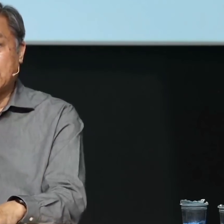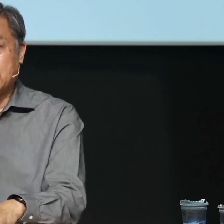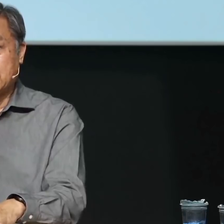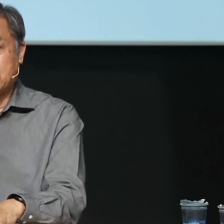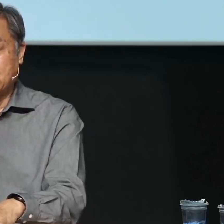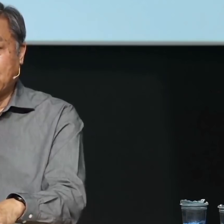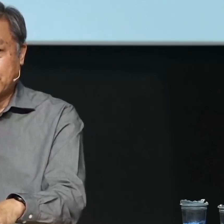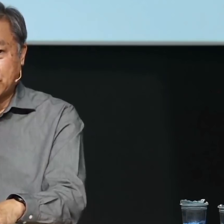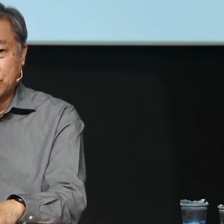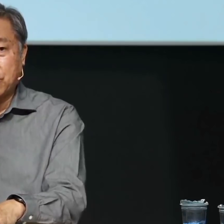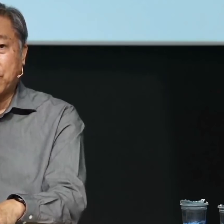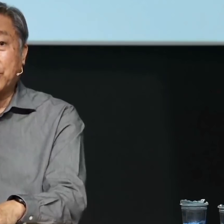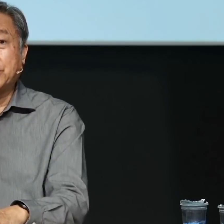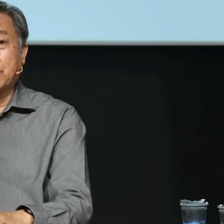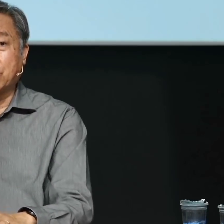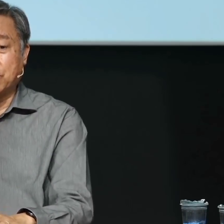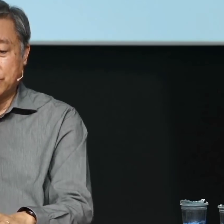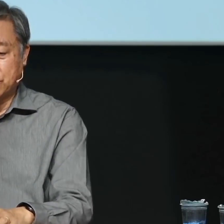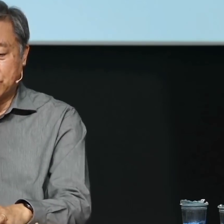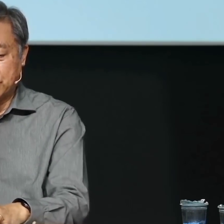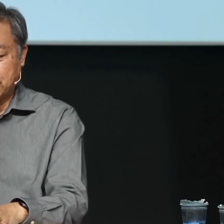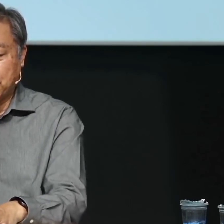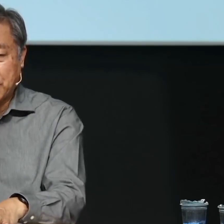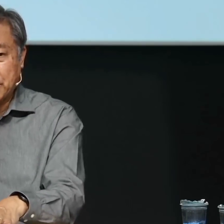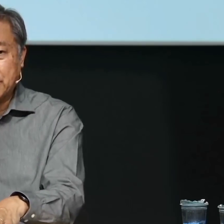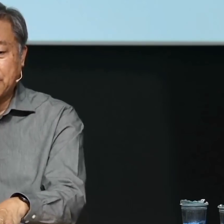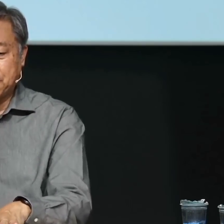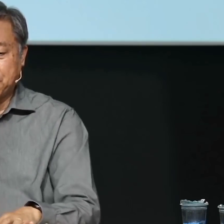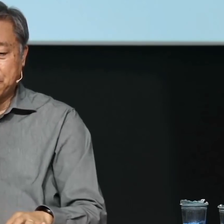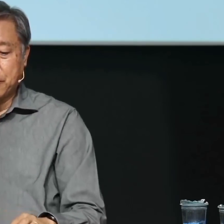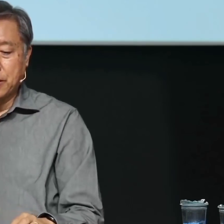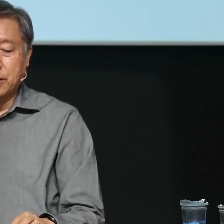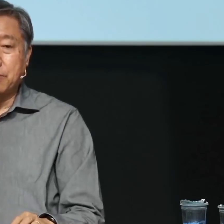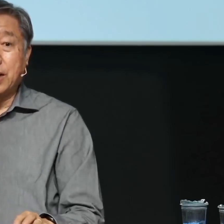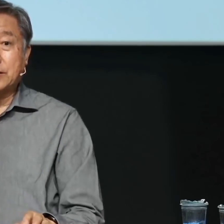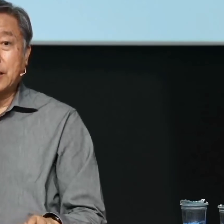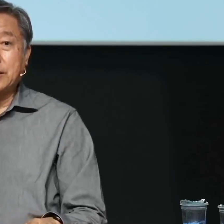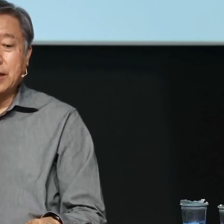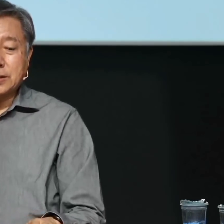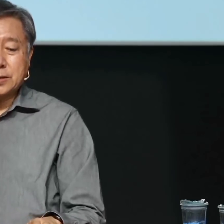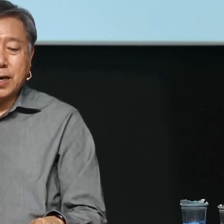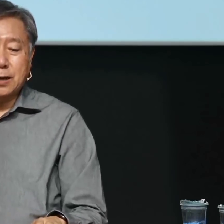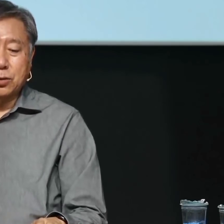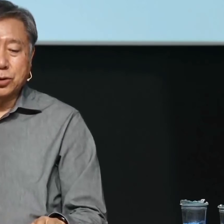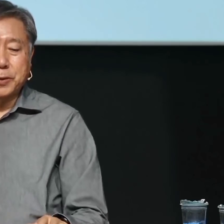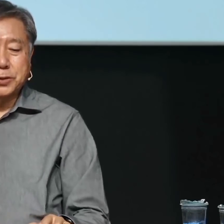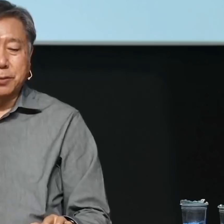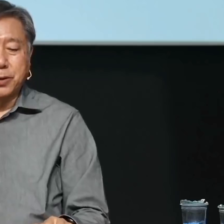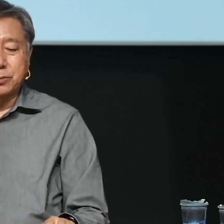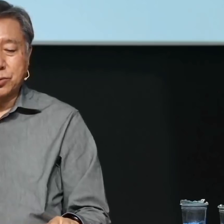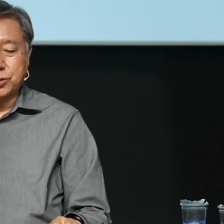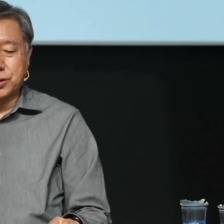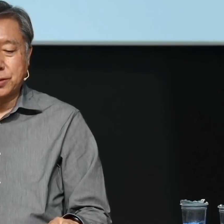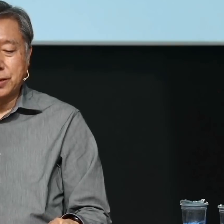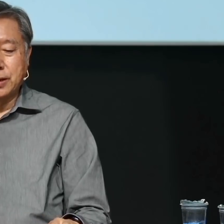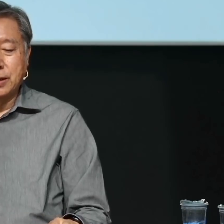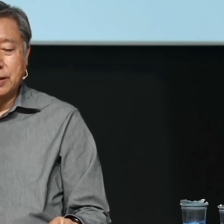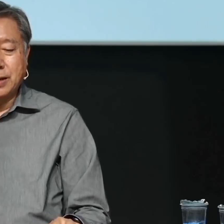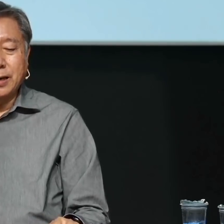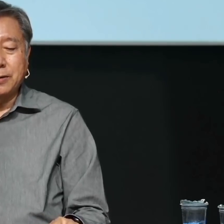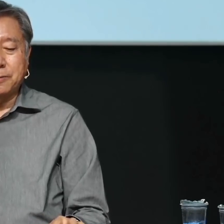da situação geopolítica do planeta. Mas ali na sala nós percebemos